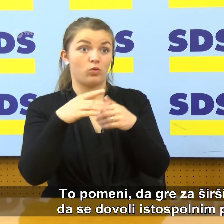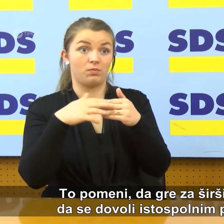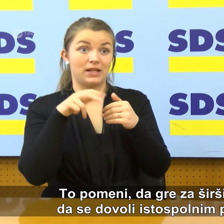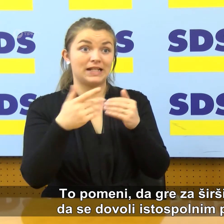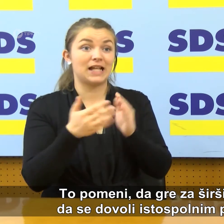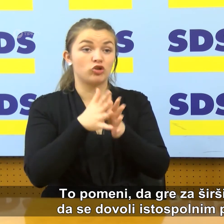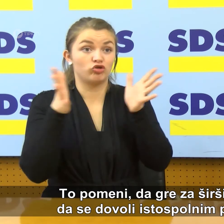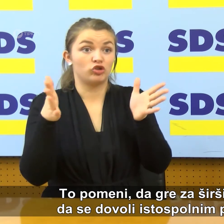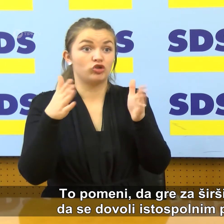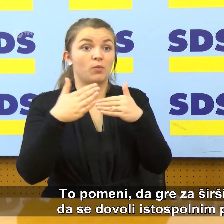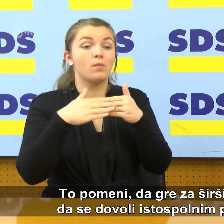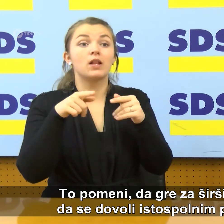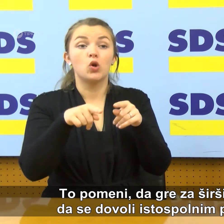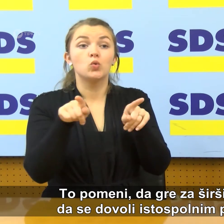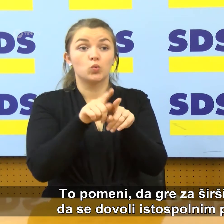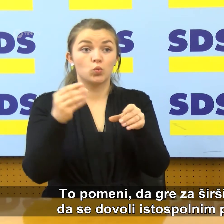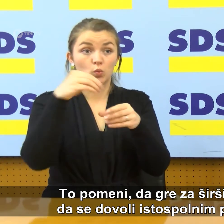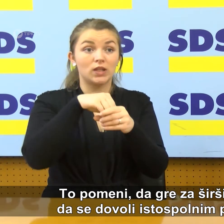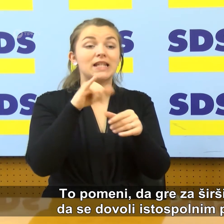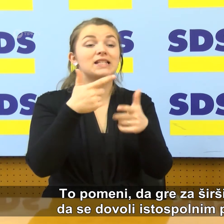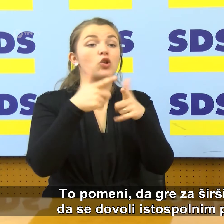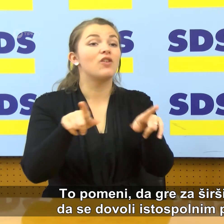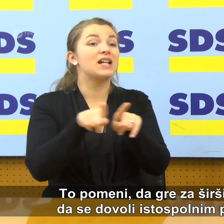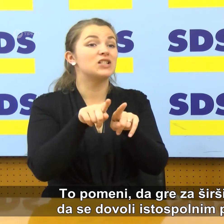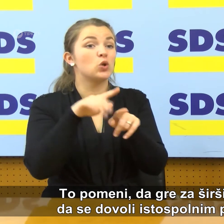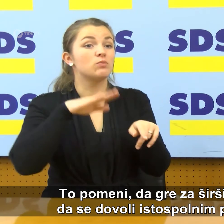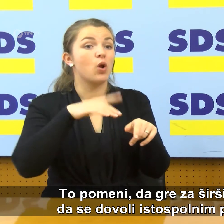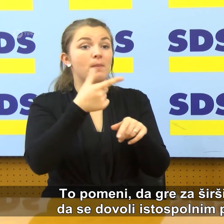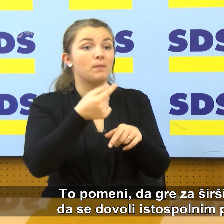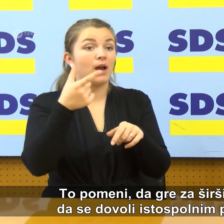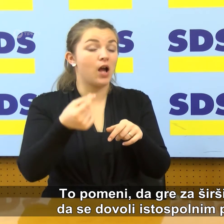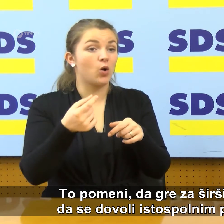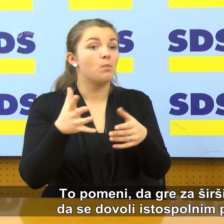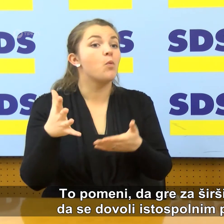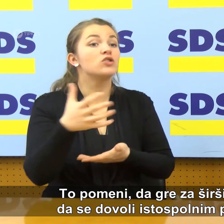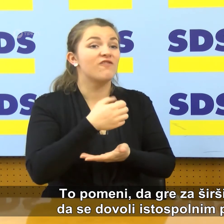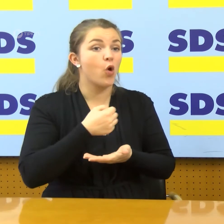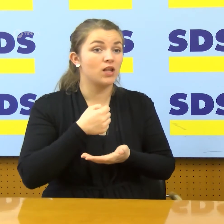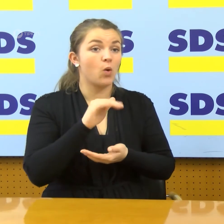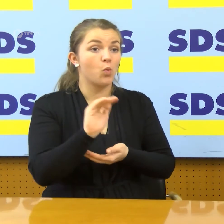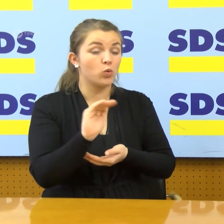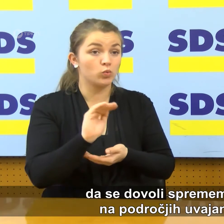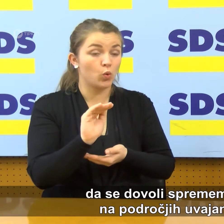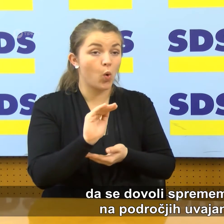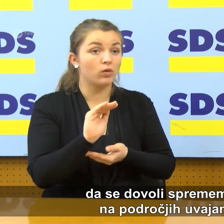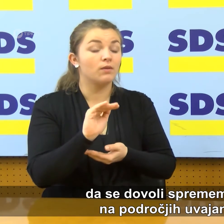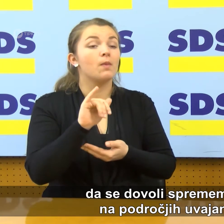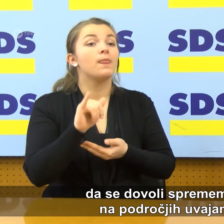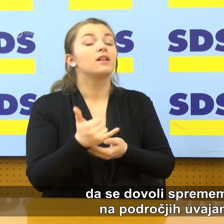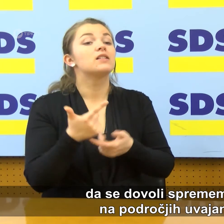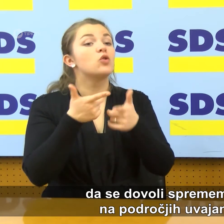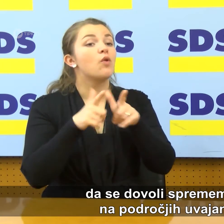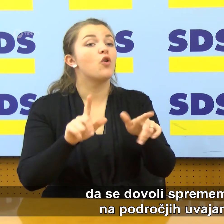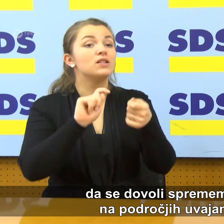širši pomen, gre za tudi to, da se dovoli istospolnim parom posvojitev otrok, da se